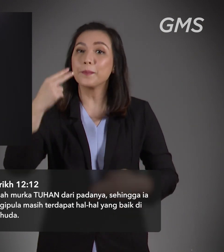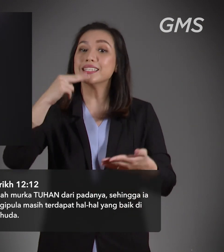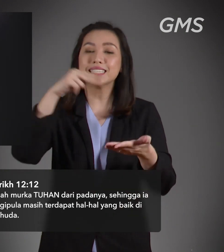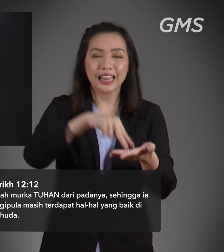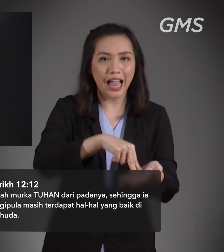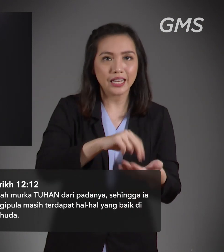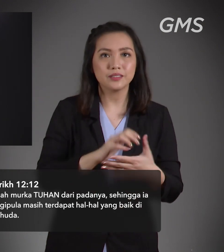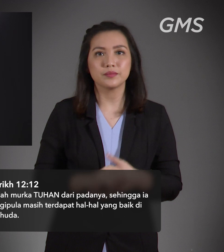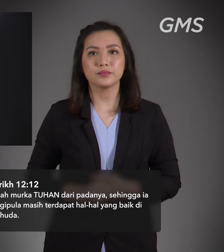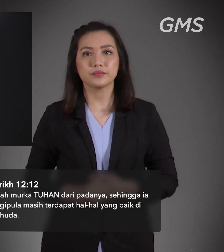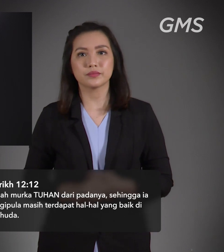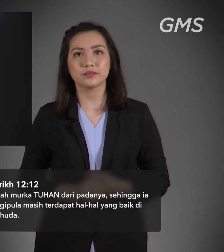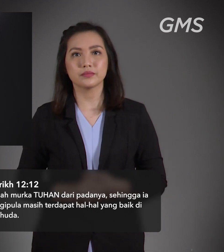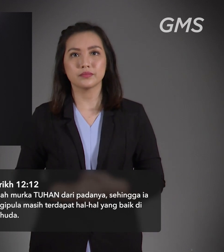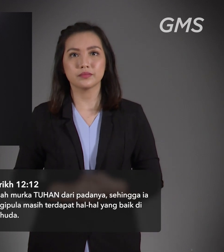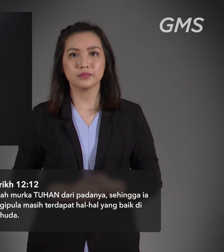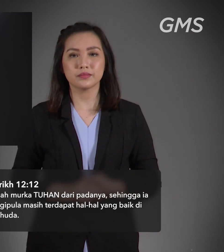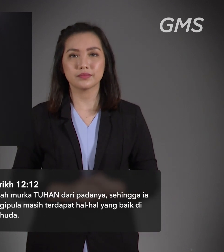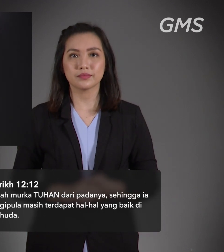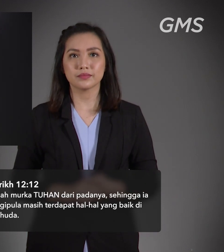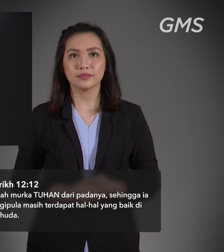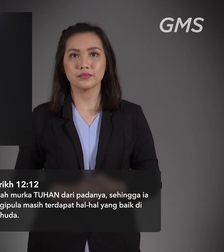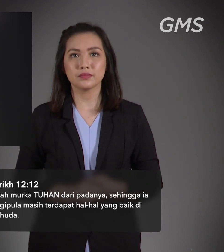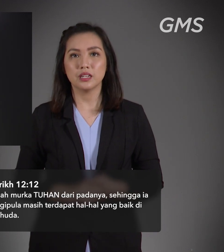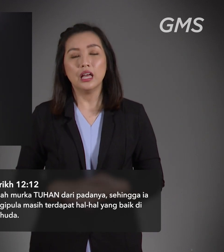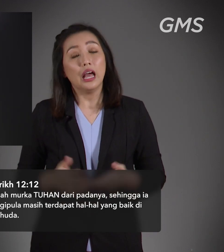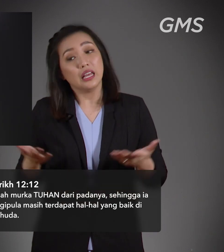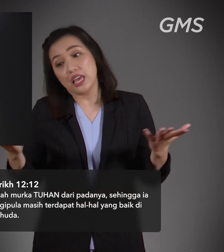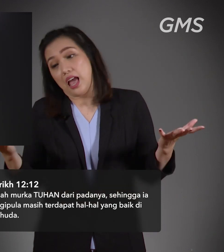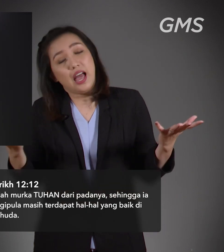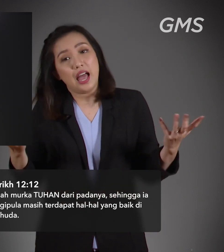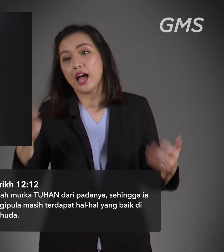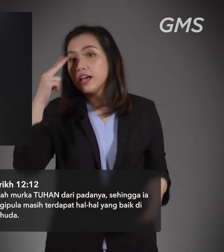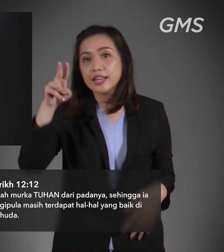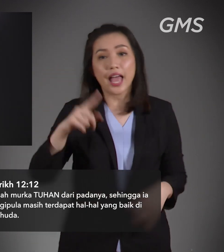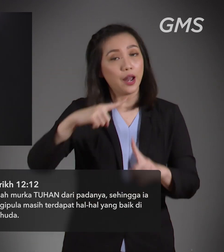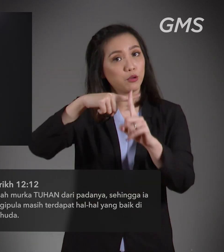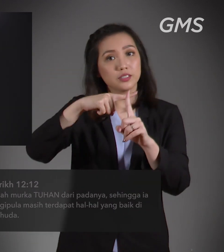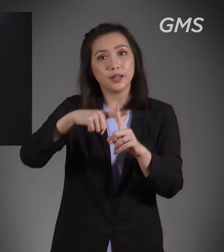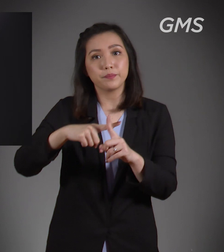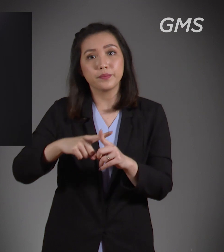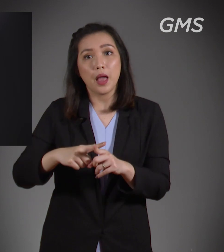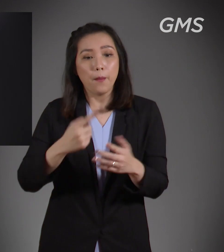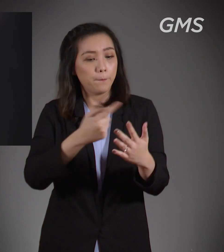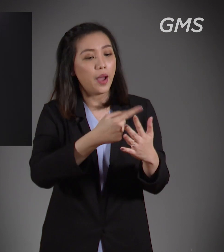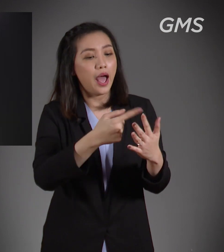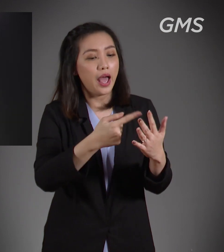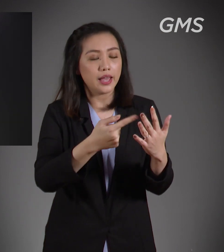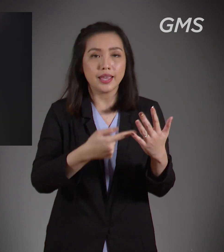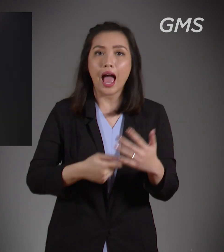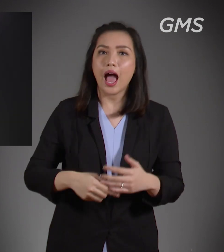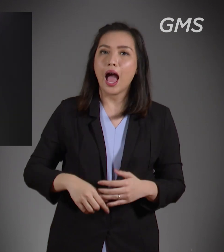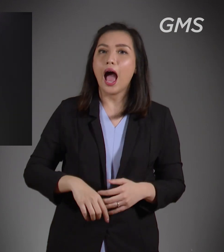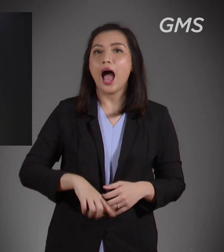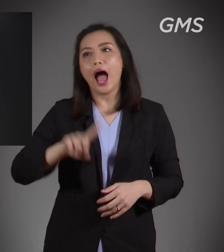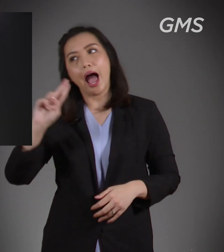kalimat terakhir. Lagi pula masih terdapat hal-hal yang baik di Yehuda. Ya lihat positifnya. There are still many good things. Itu kayak orang yang sudah